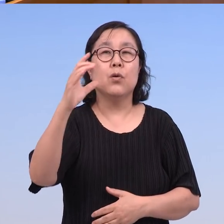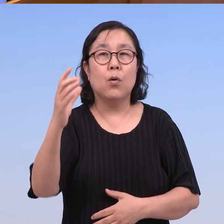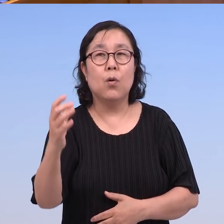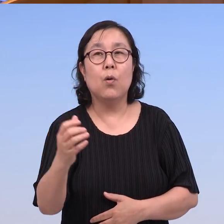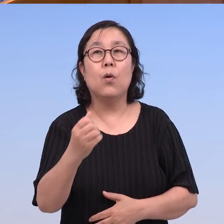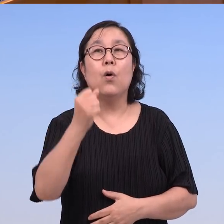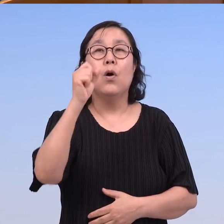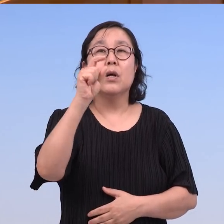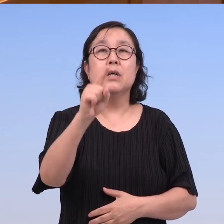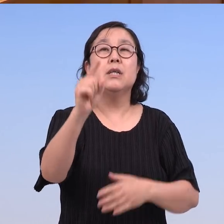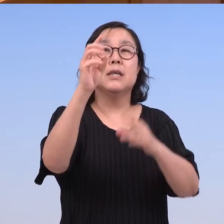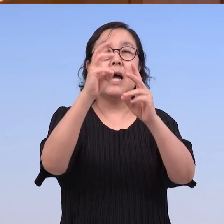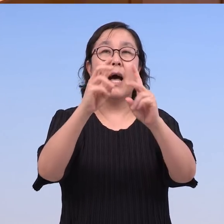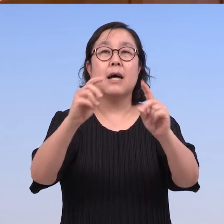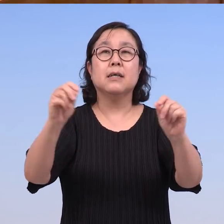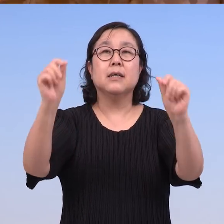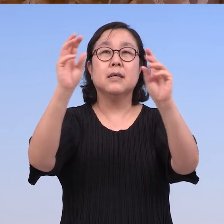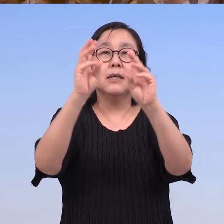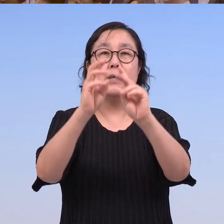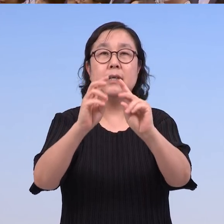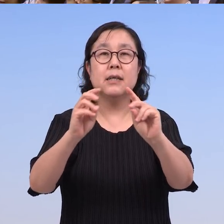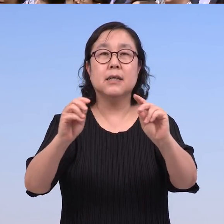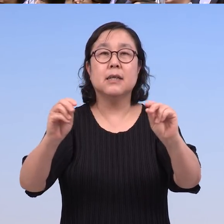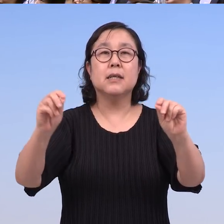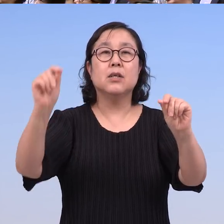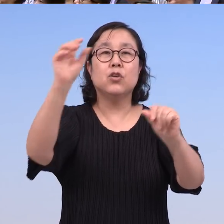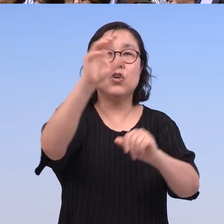그 땅을 취하리니